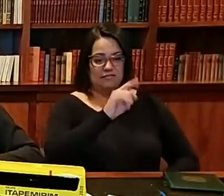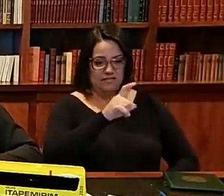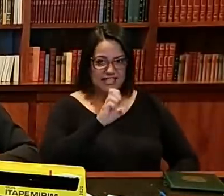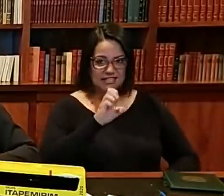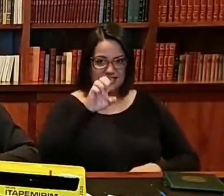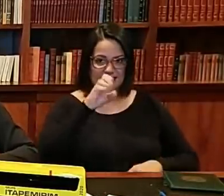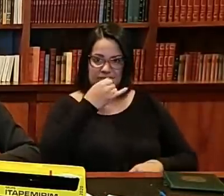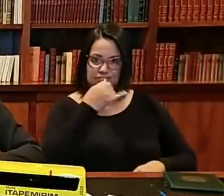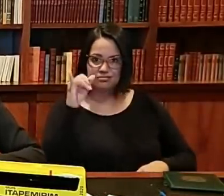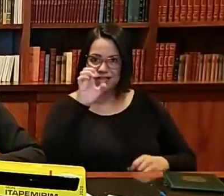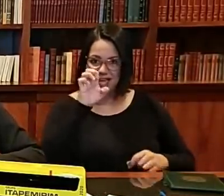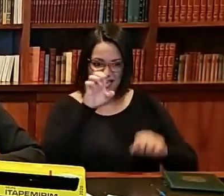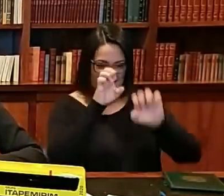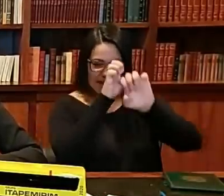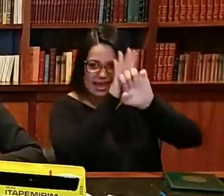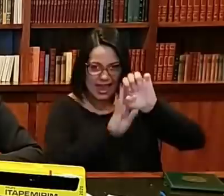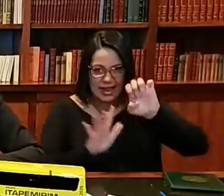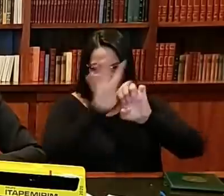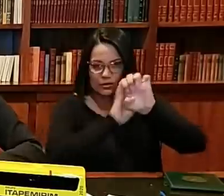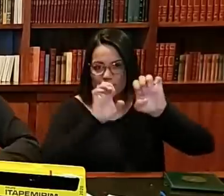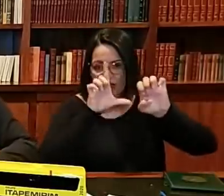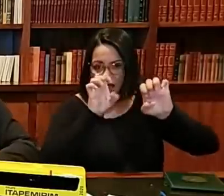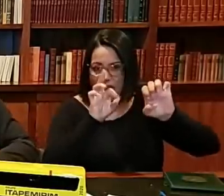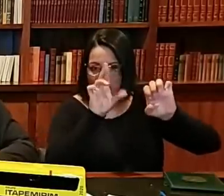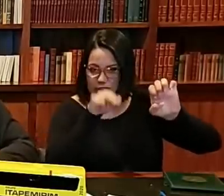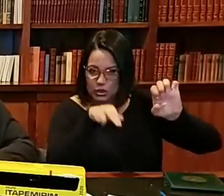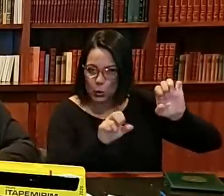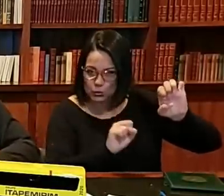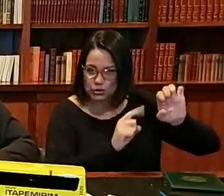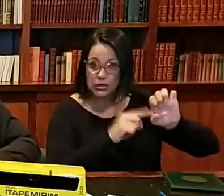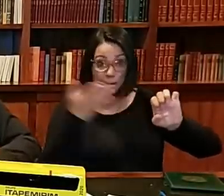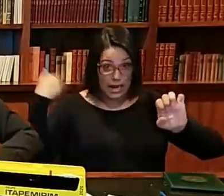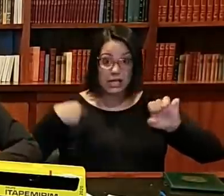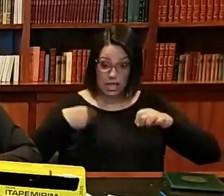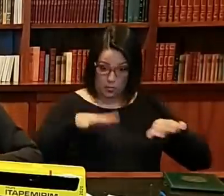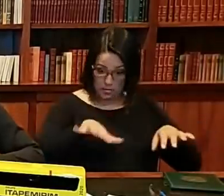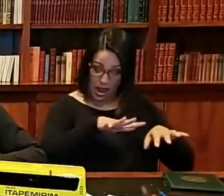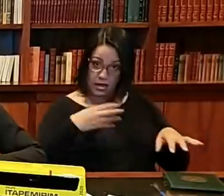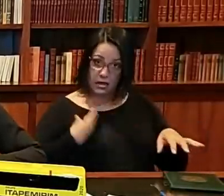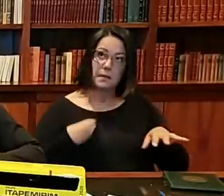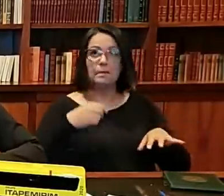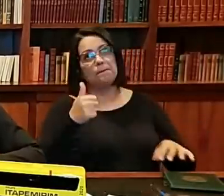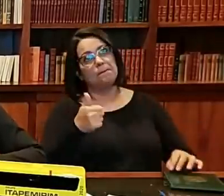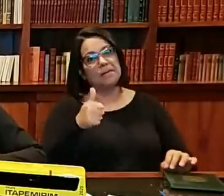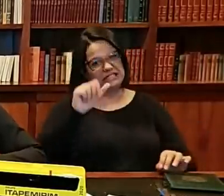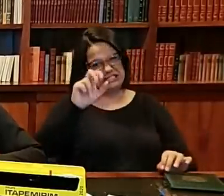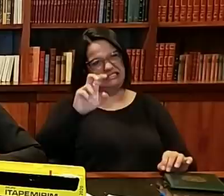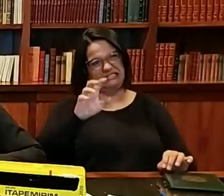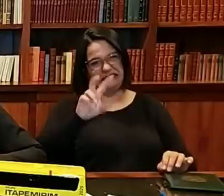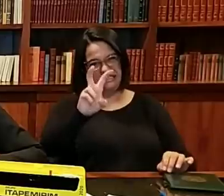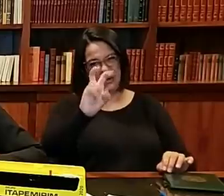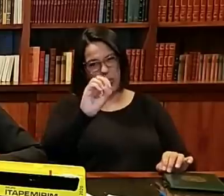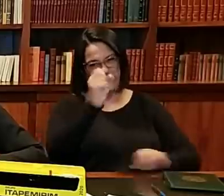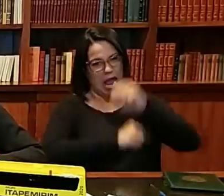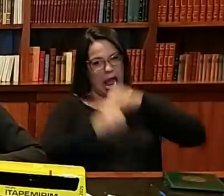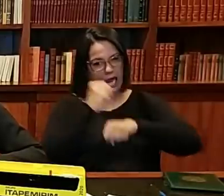direcionado para cima de um alvo. Bate, no meu tempo lá atrás, até falei, né? Em 50 anos atrás, olha só, meio